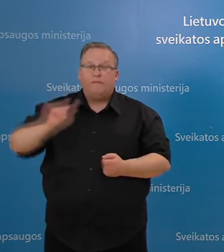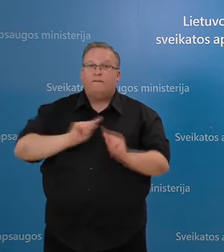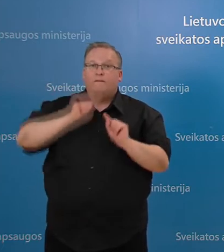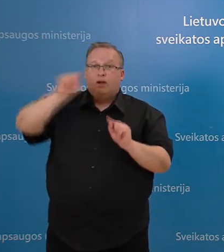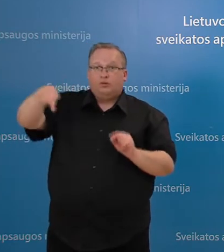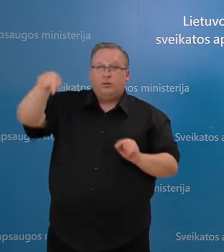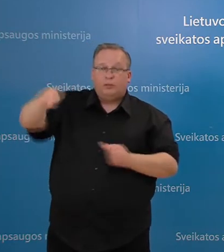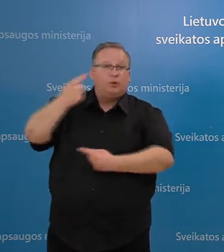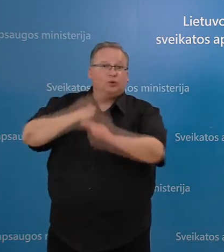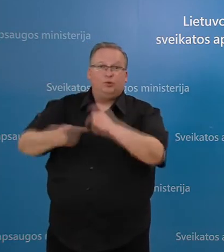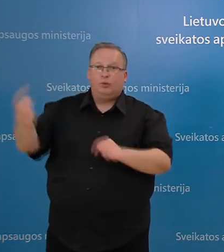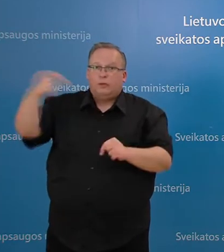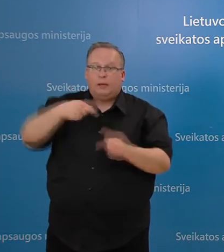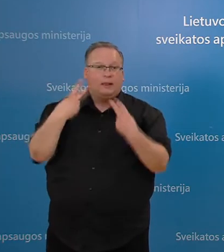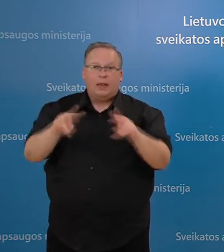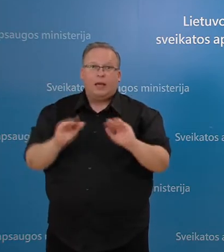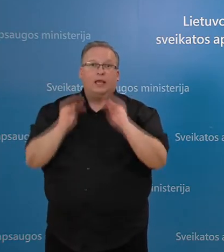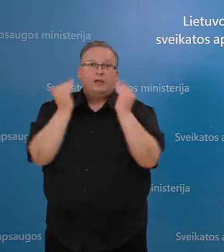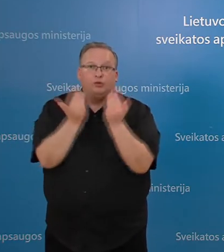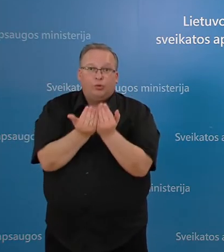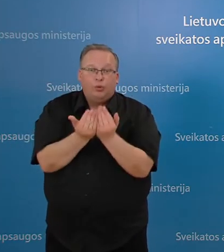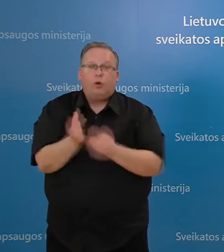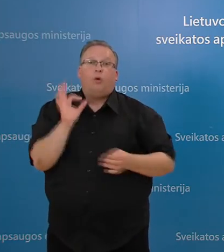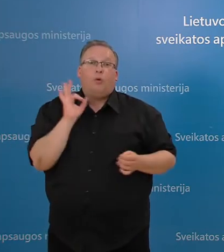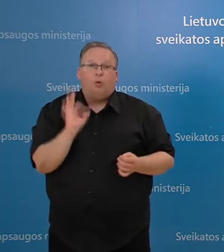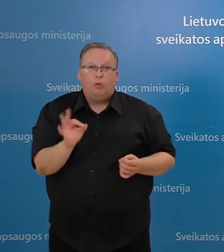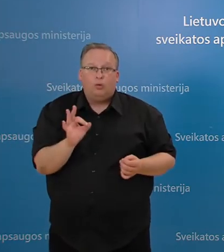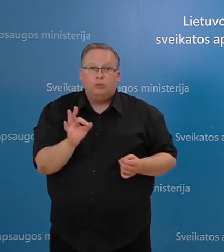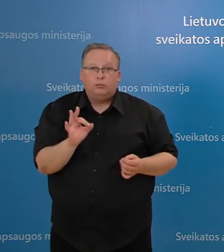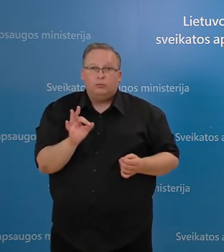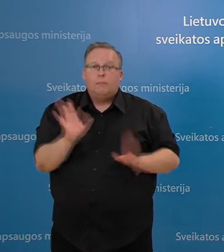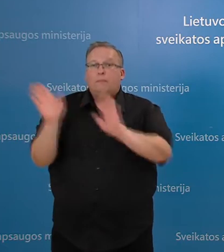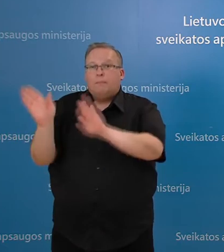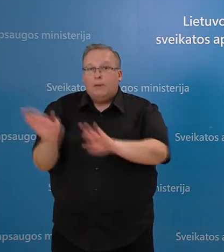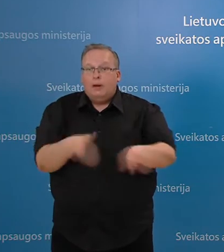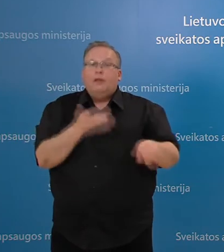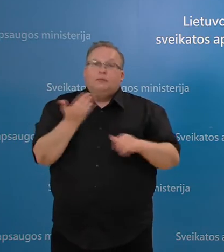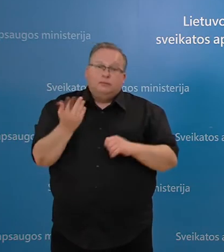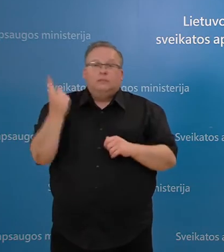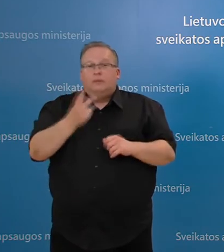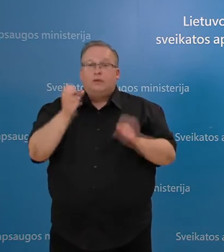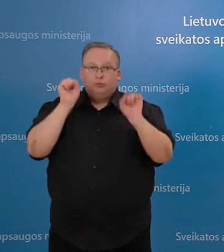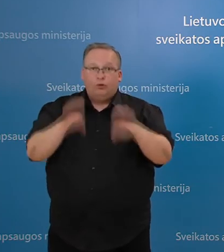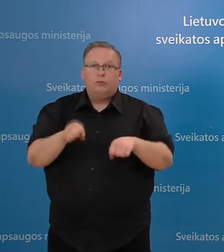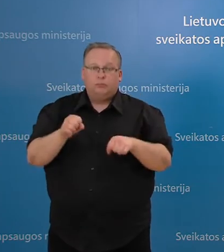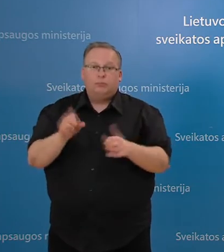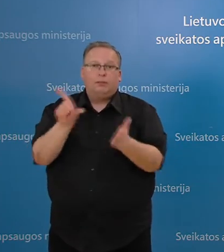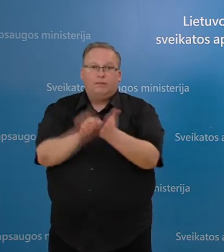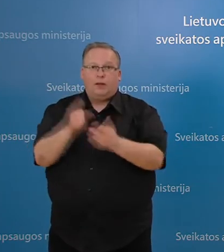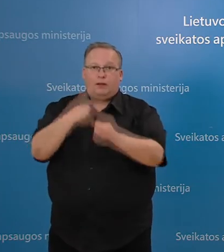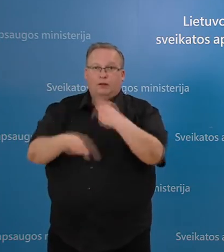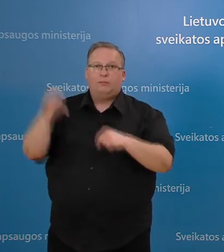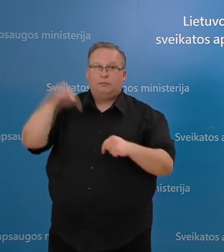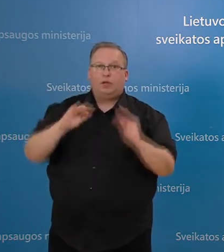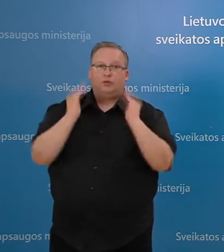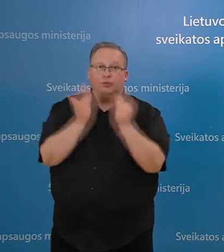šalį ir grįžtant nereikia izoliuotis, o po kurio laiko situacija gali pasikeisti ir grįžus gali tekti izoliuotis, nes